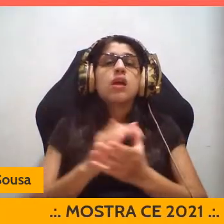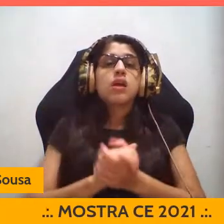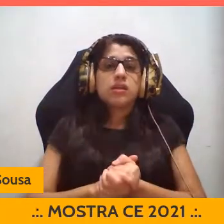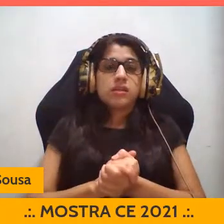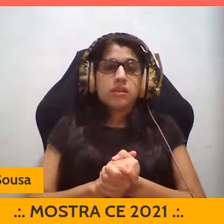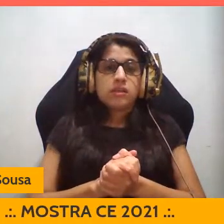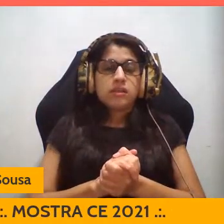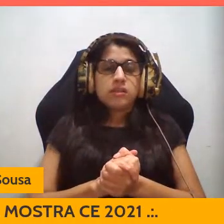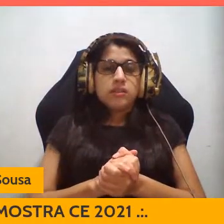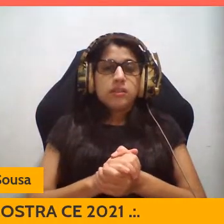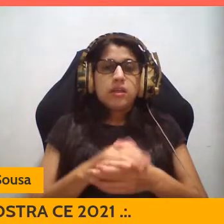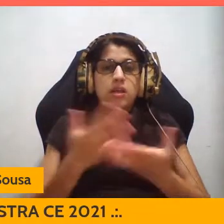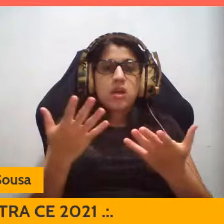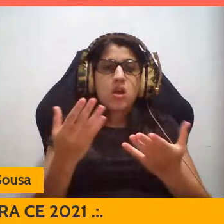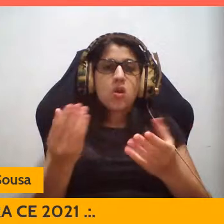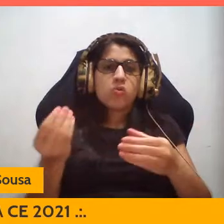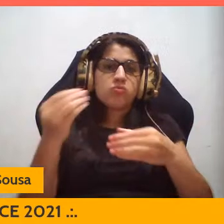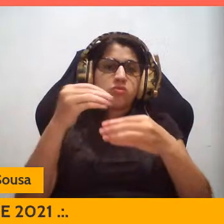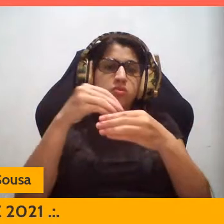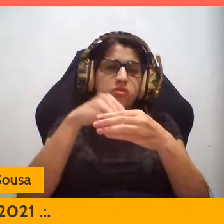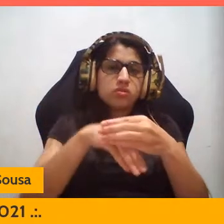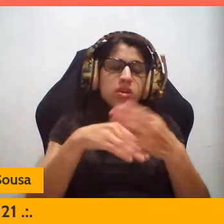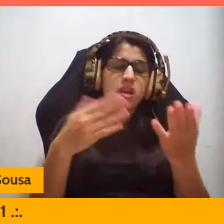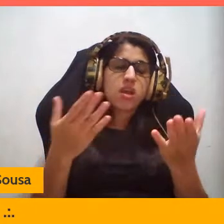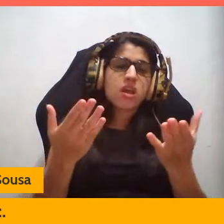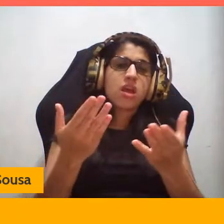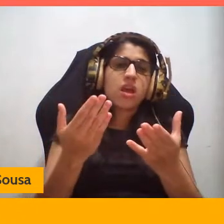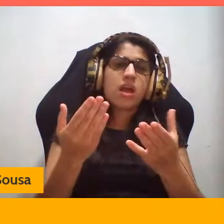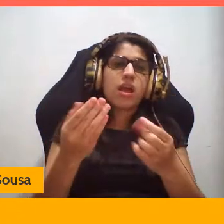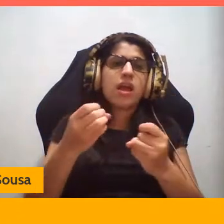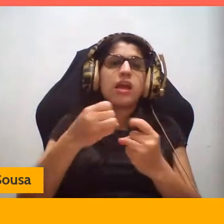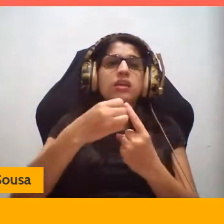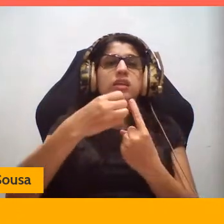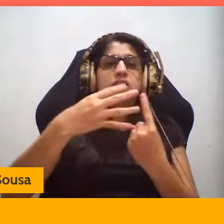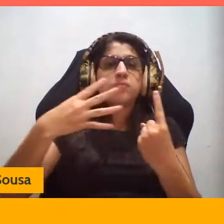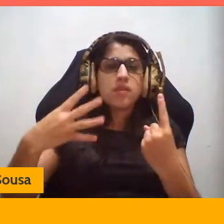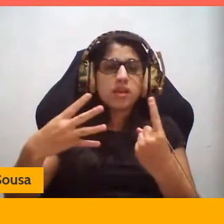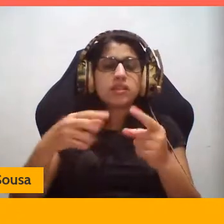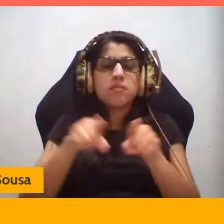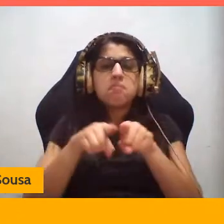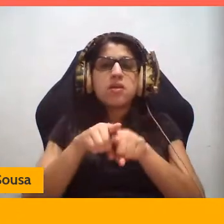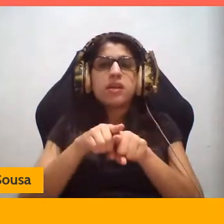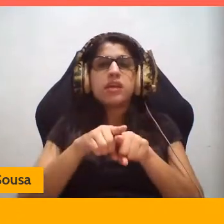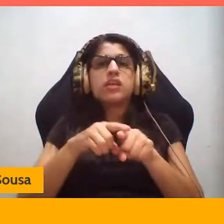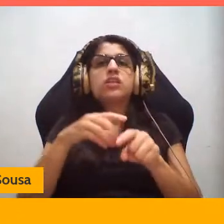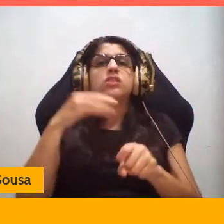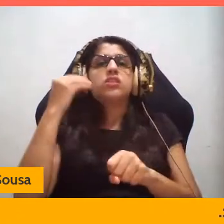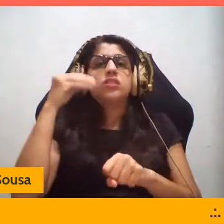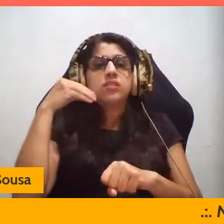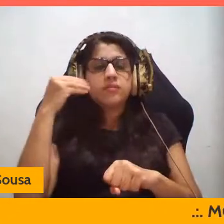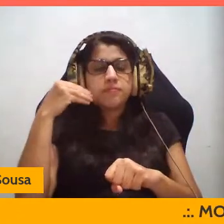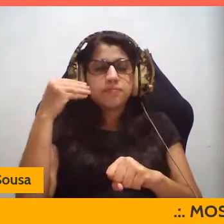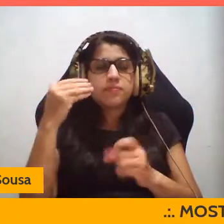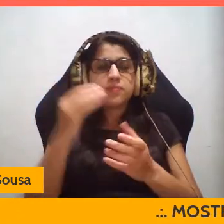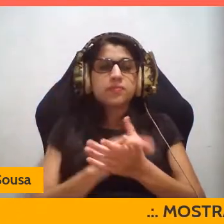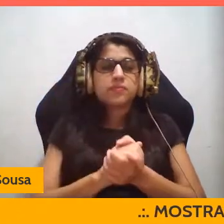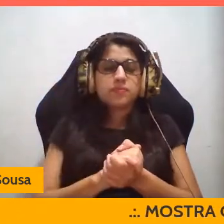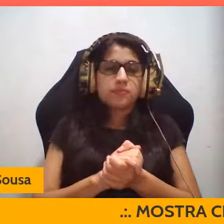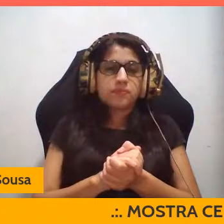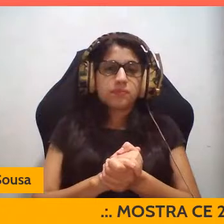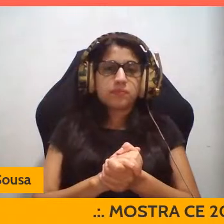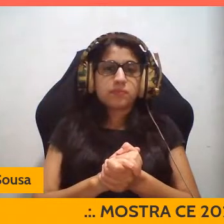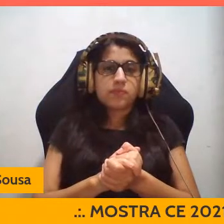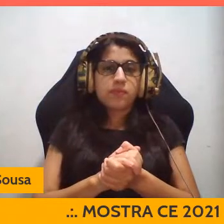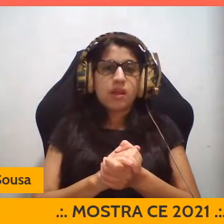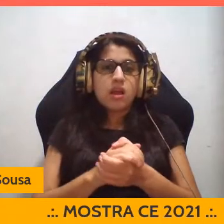a experiência do Zé Peão e a extensão, porque eu acho que no campo, especialmente, estamos